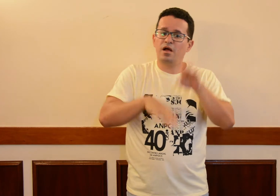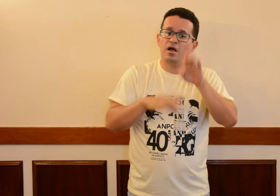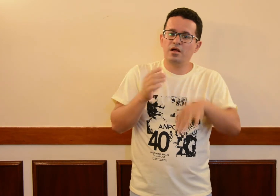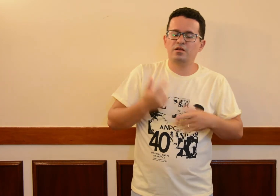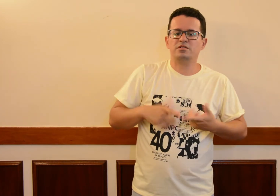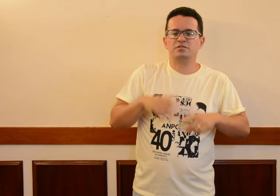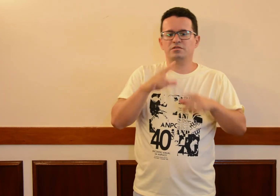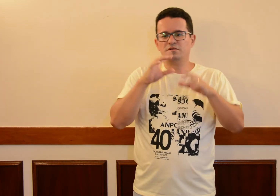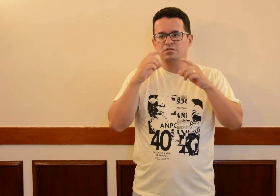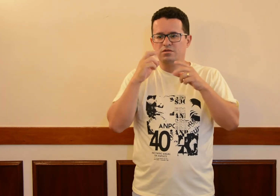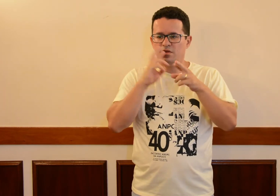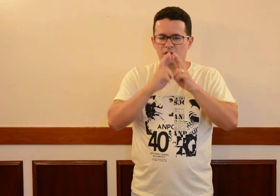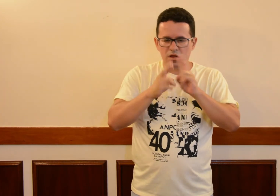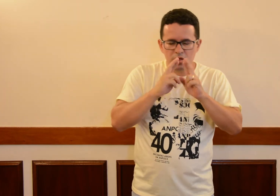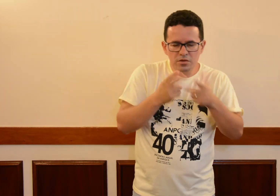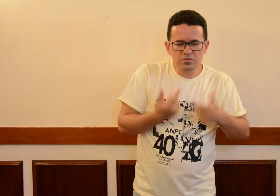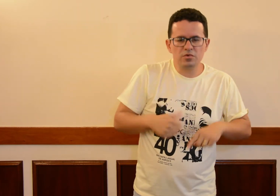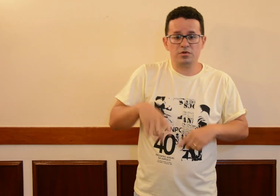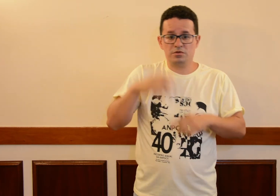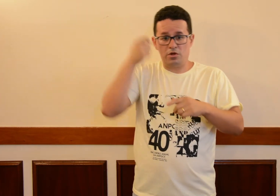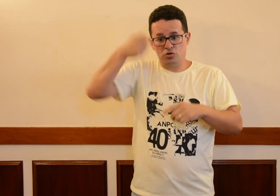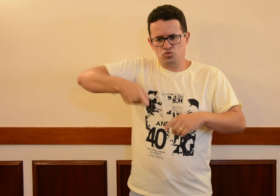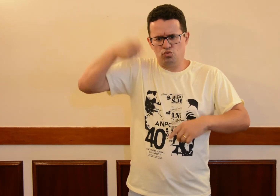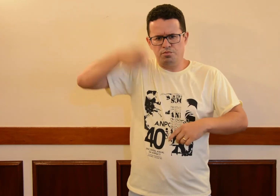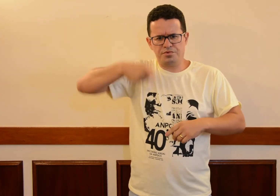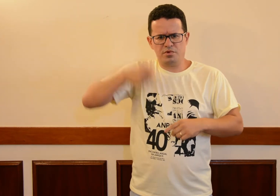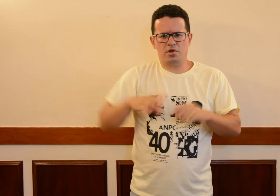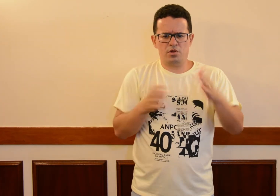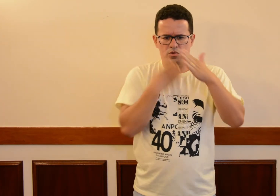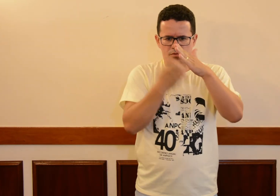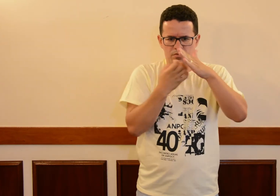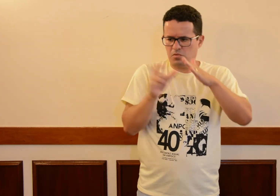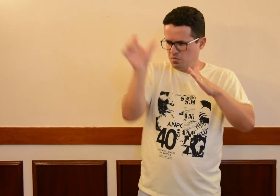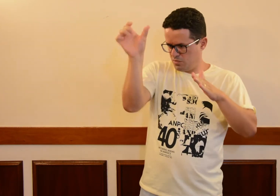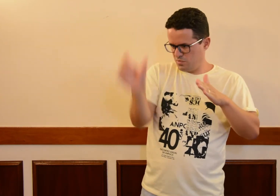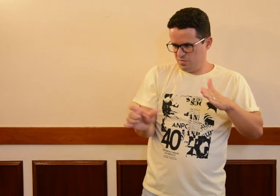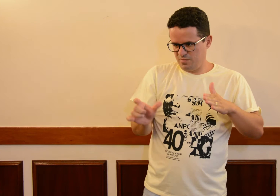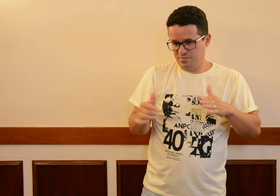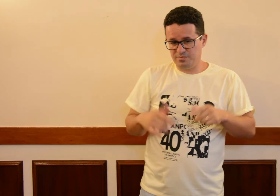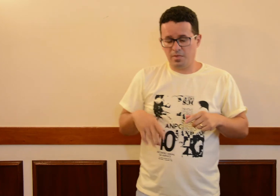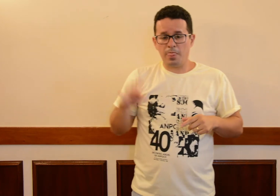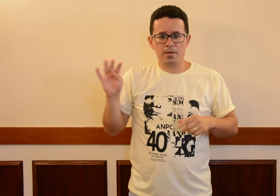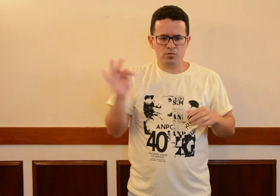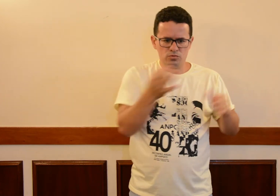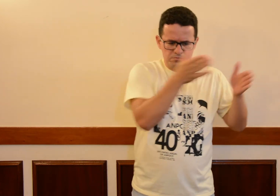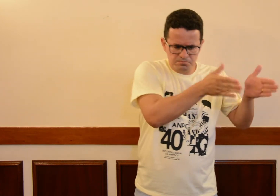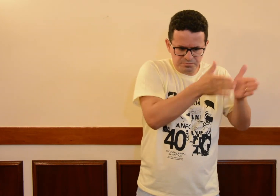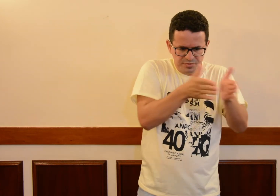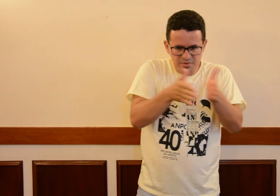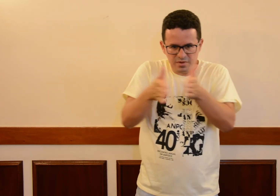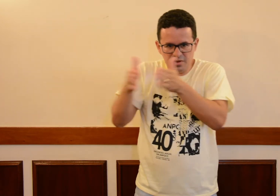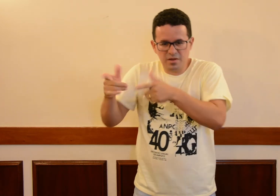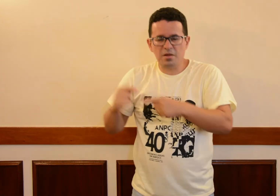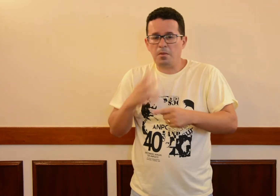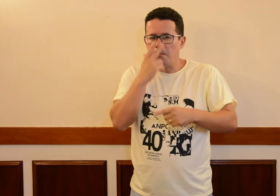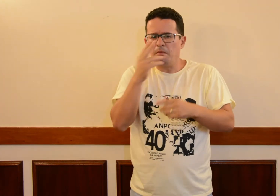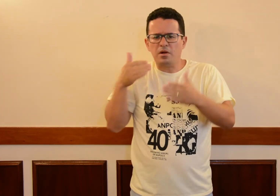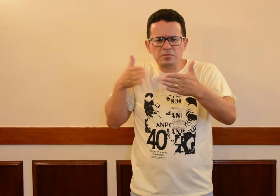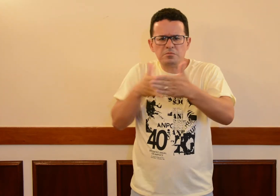exigências do tal perfil que a empresa buscava. Sua trajetória até ali parecia lhe impor uma barreira social que estava além da sua